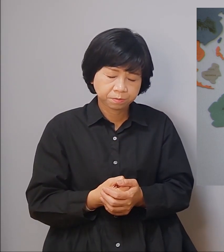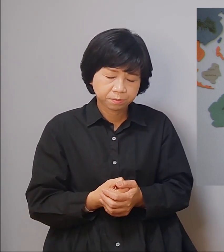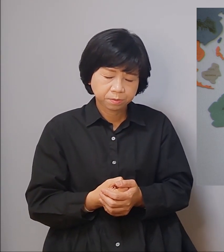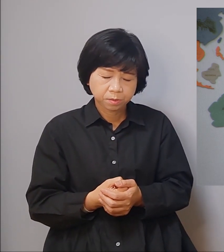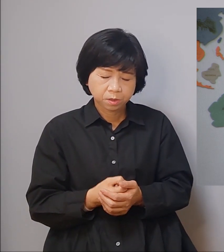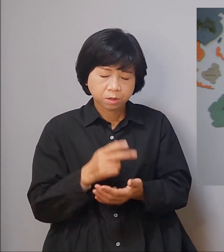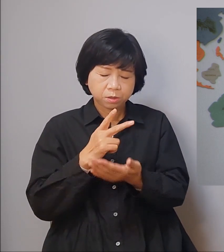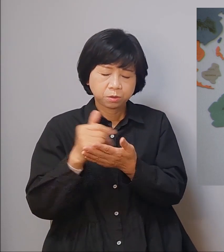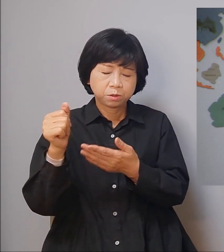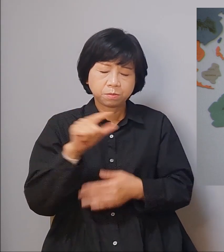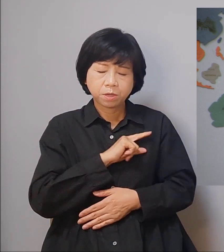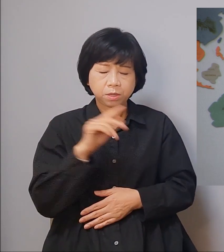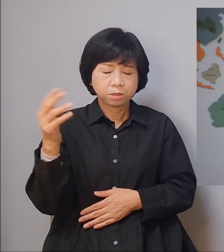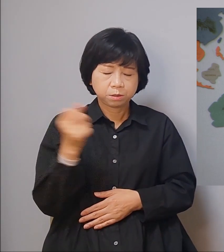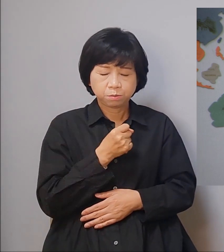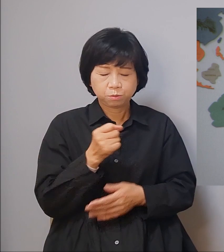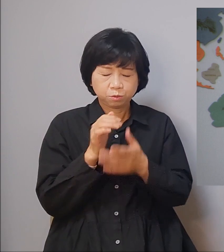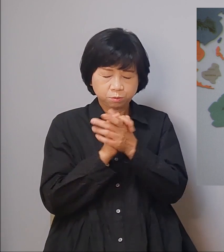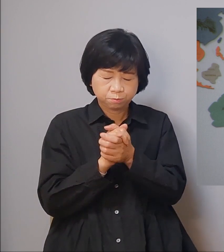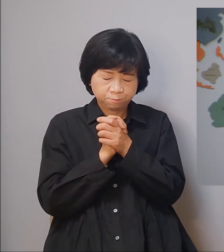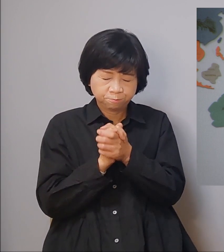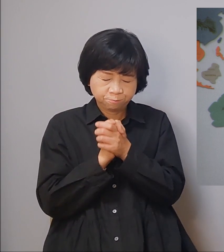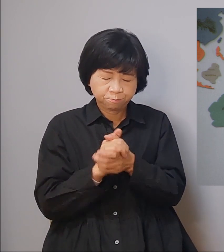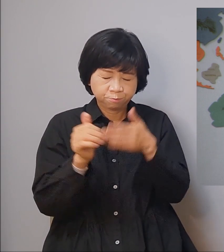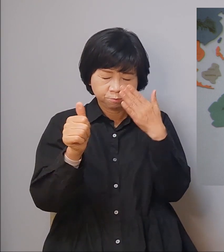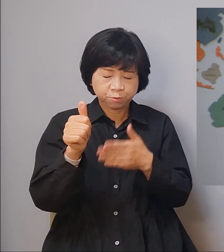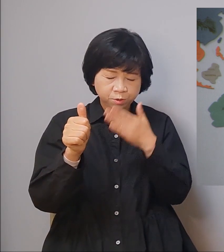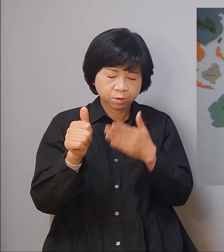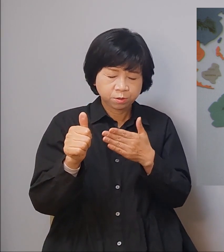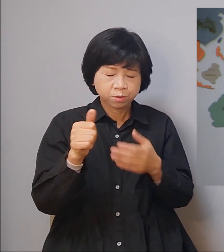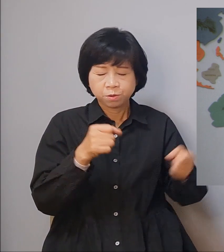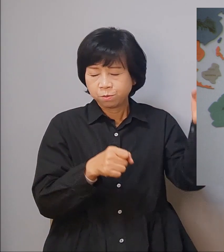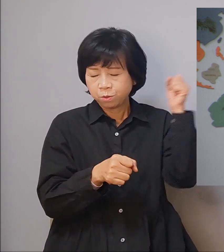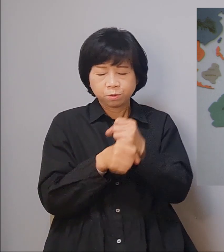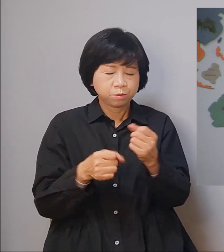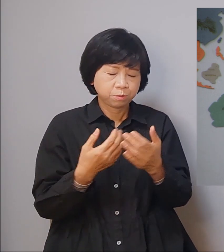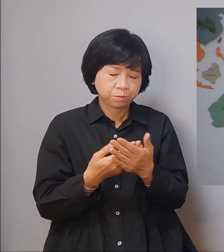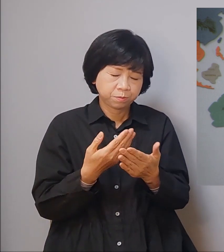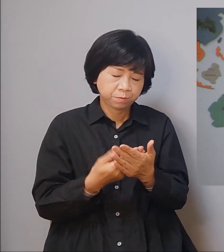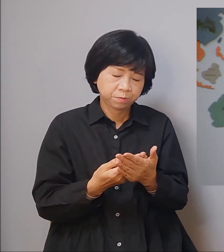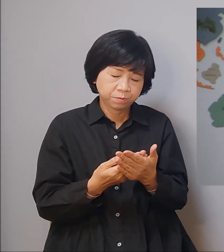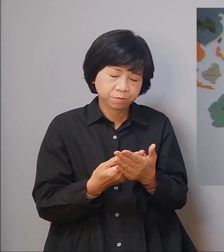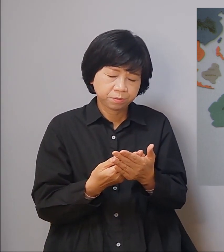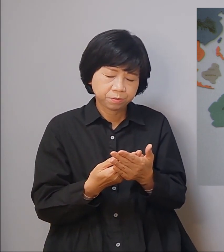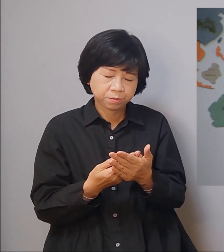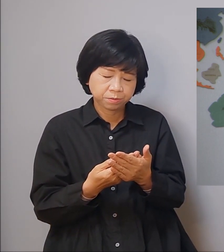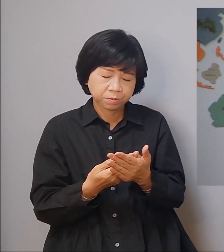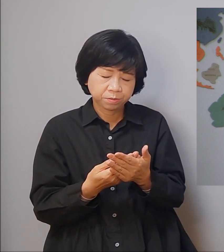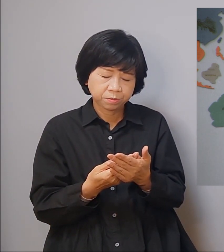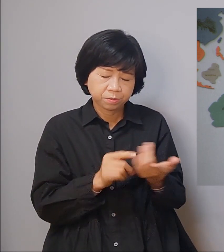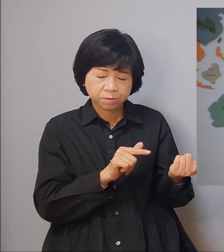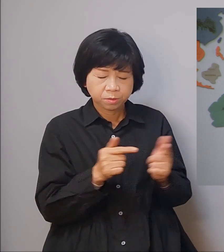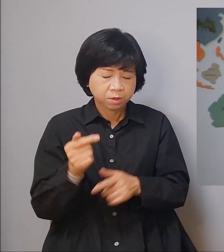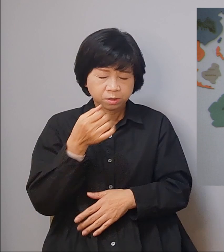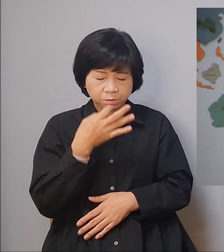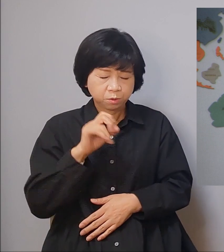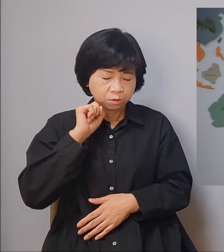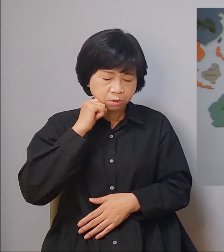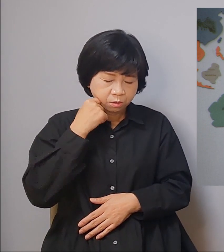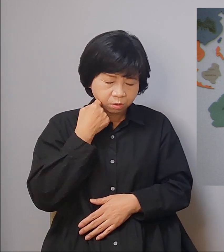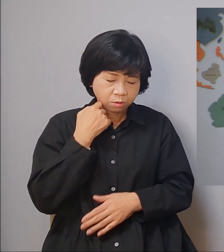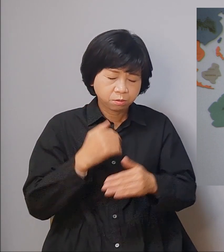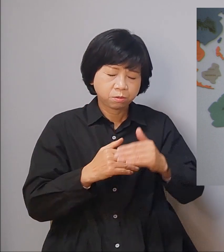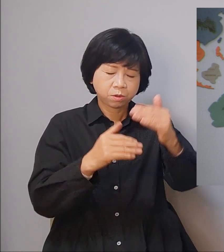주시옵소서. 주님의 이름으로 간청하오니 주여 회복시켜 주시옵소서. 이렇게 저렇게 힘든 어려운